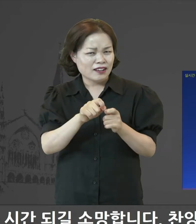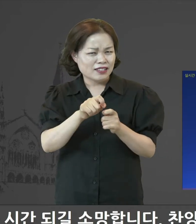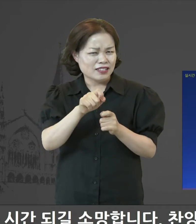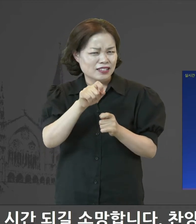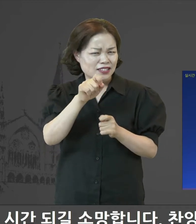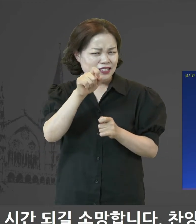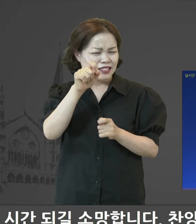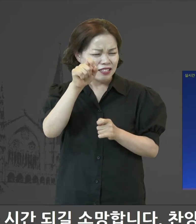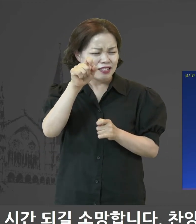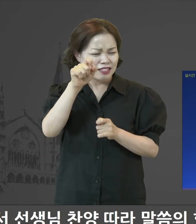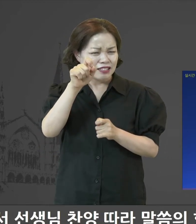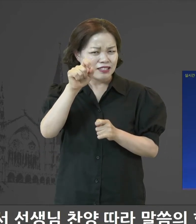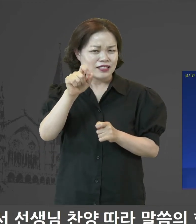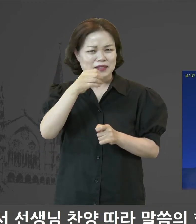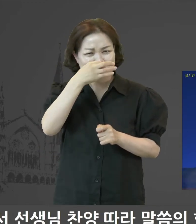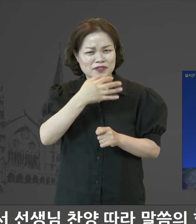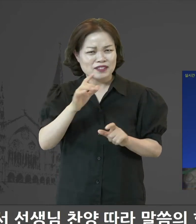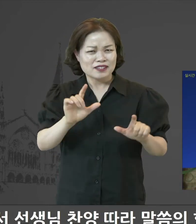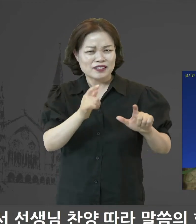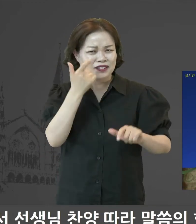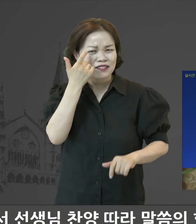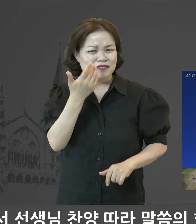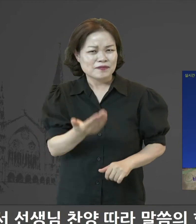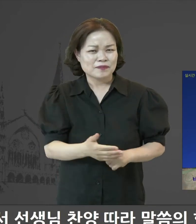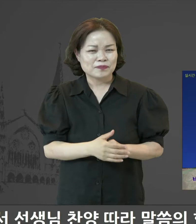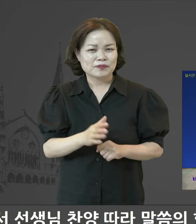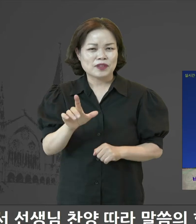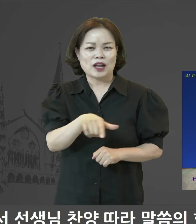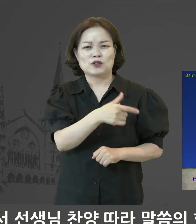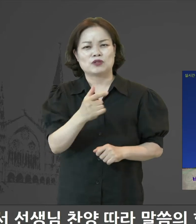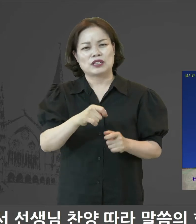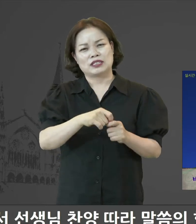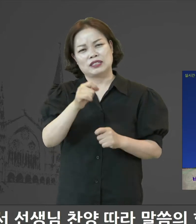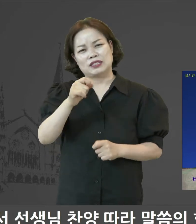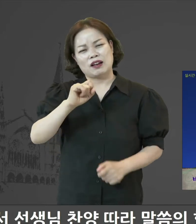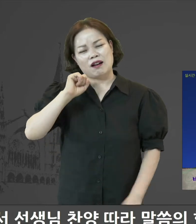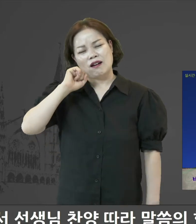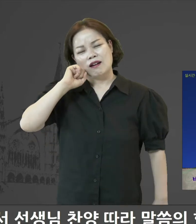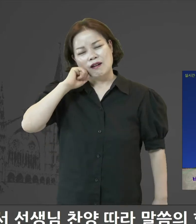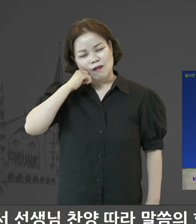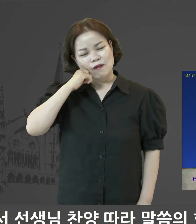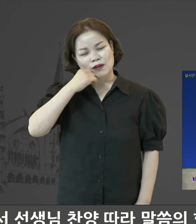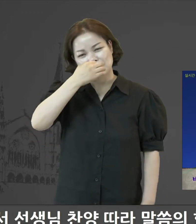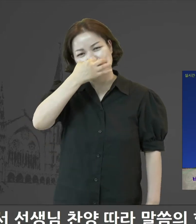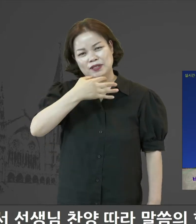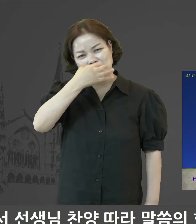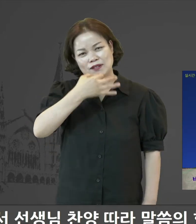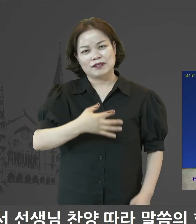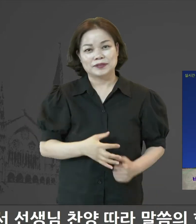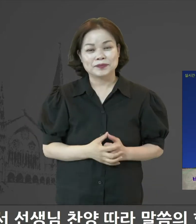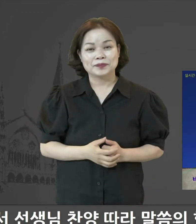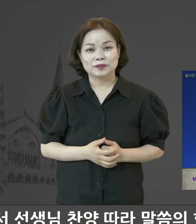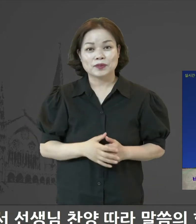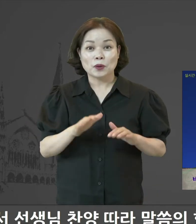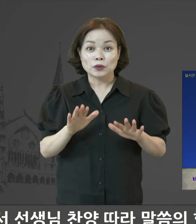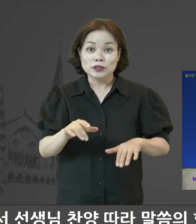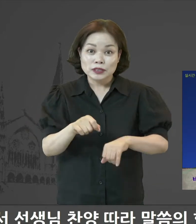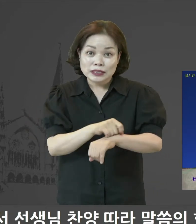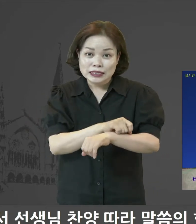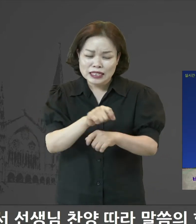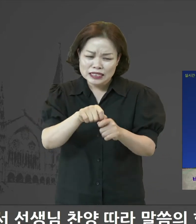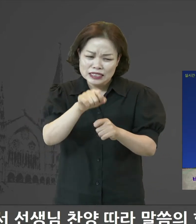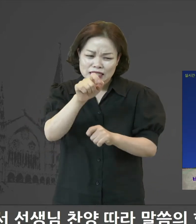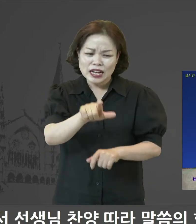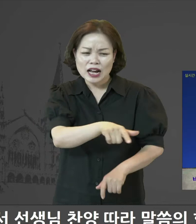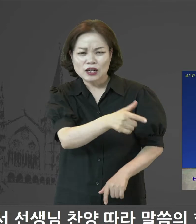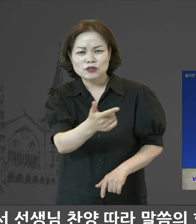하루가 아니셨습니까? 하루가 길다는 것은 쉽지 않다 그런 뜻이죠. 오늘 특별히 긴